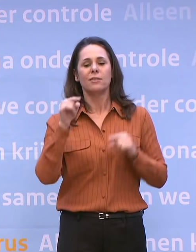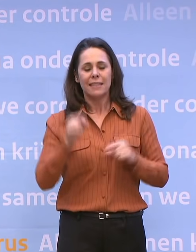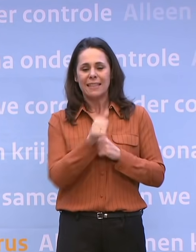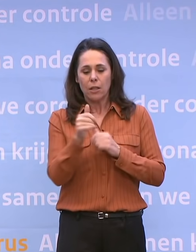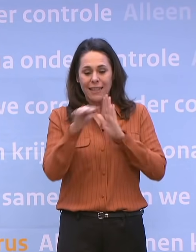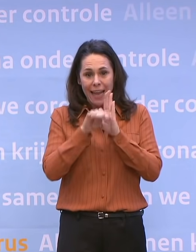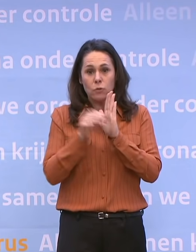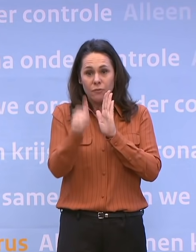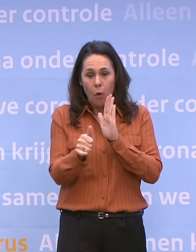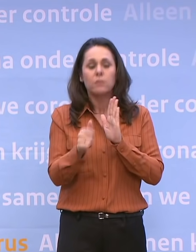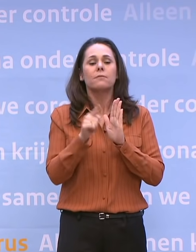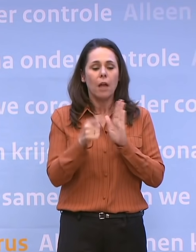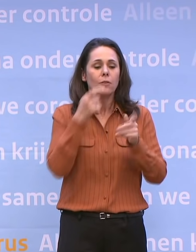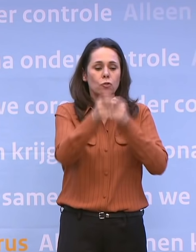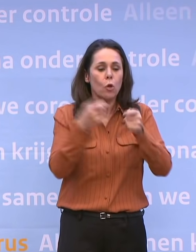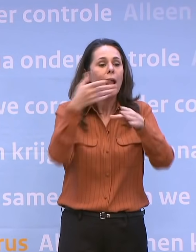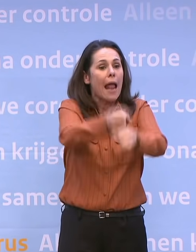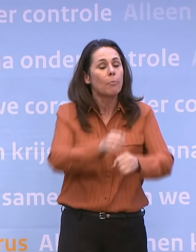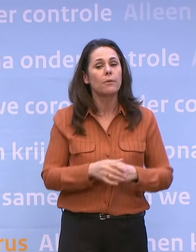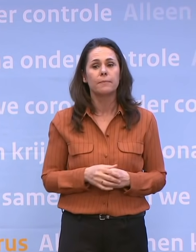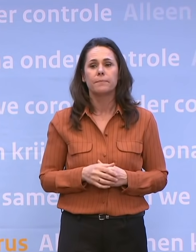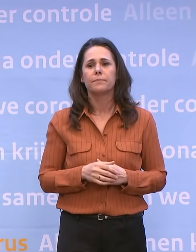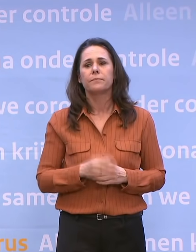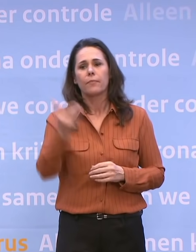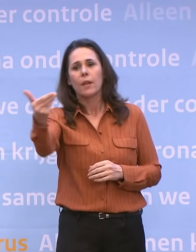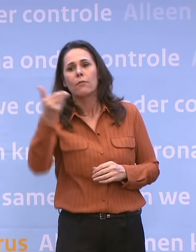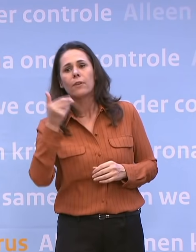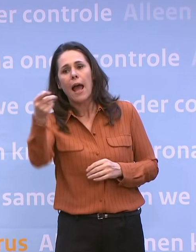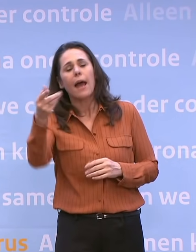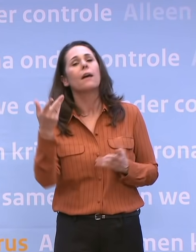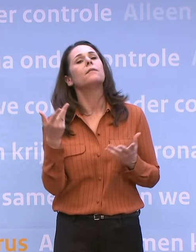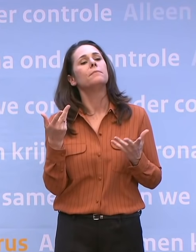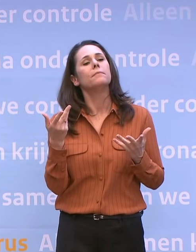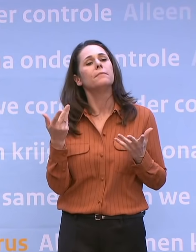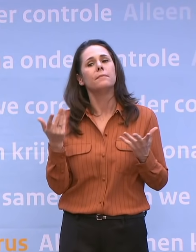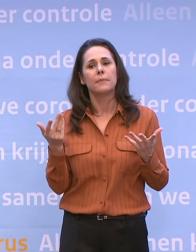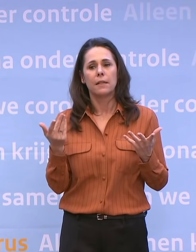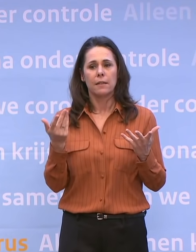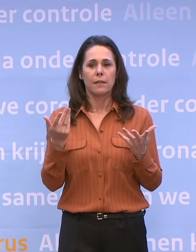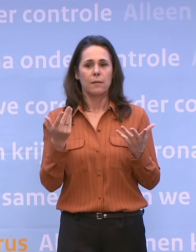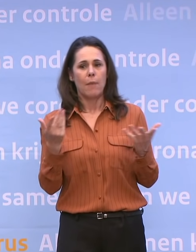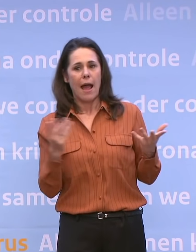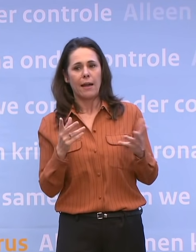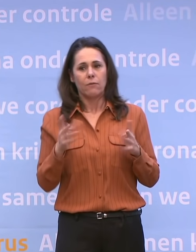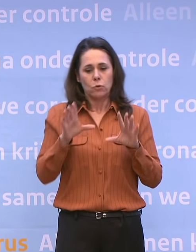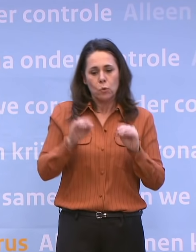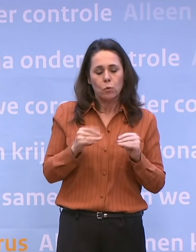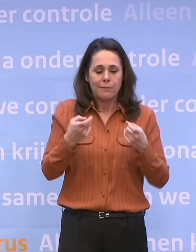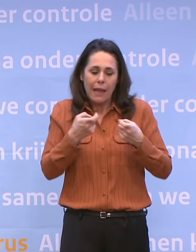je de zorg het beste. Ja, en over de zorg wilde ook graag, werd geroepen van nou, een extra bijdrage voor zijn